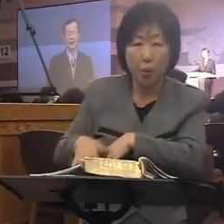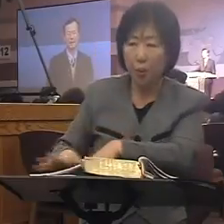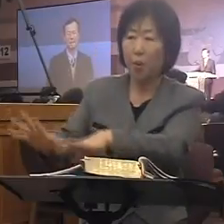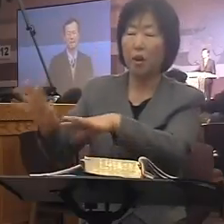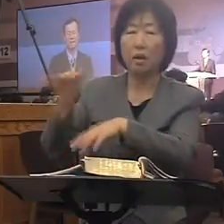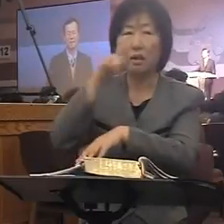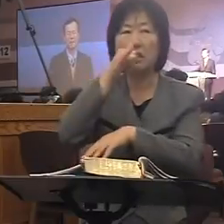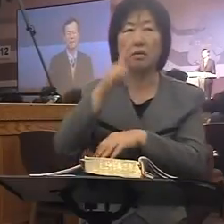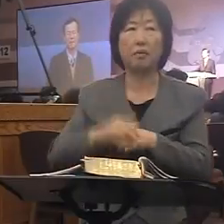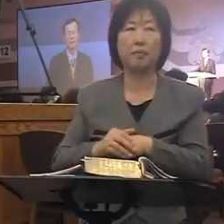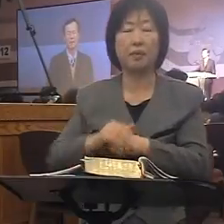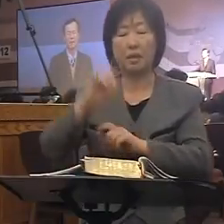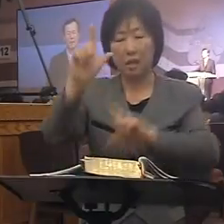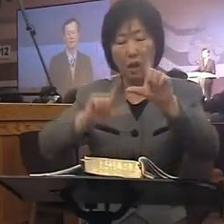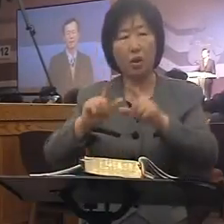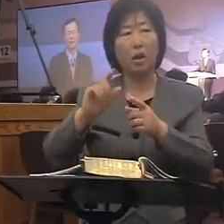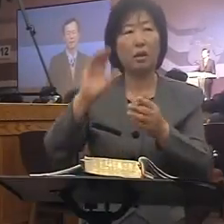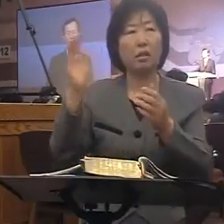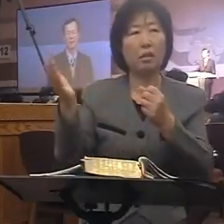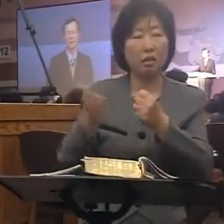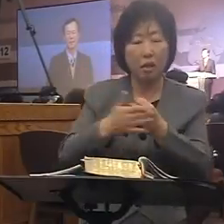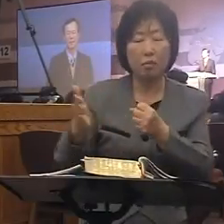않습니다.